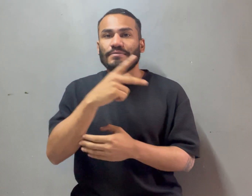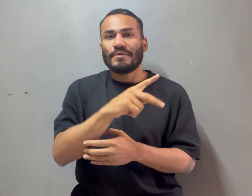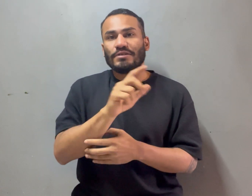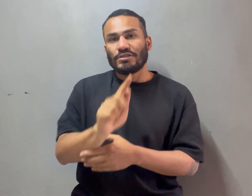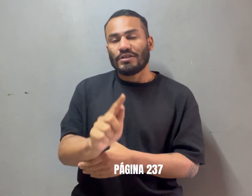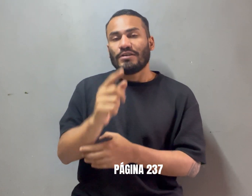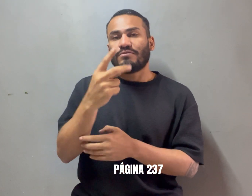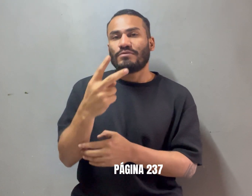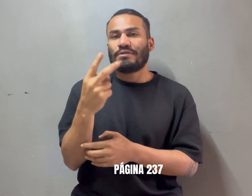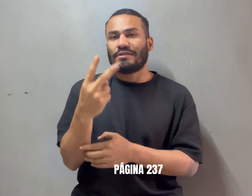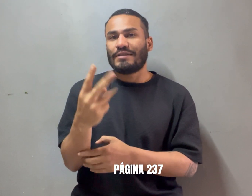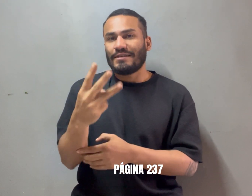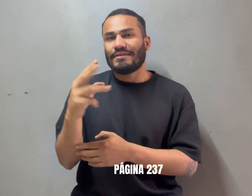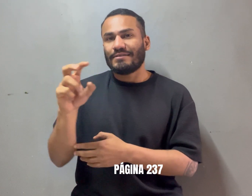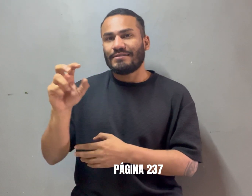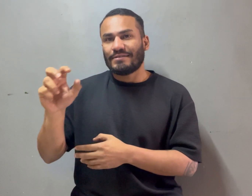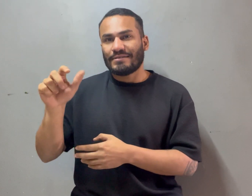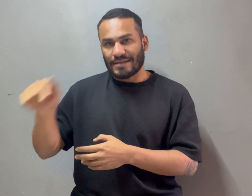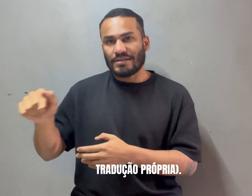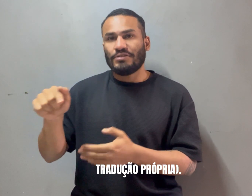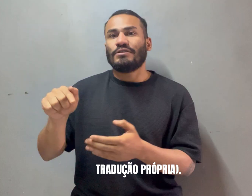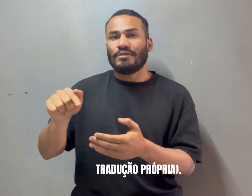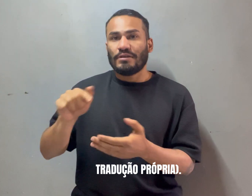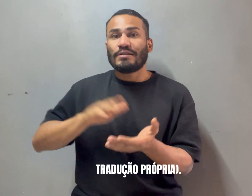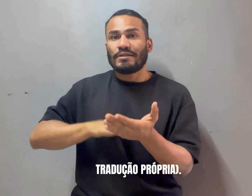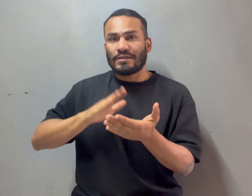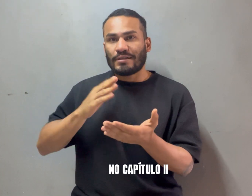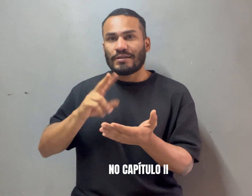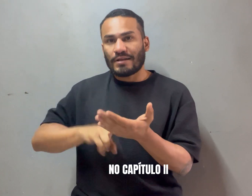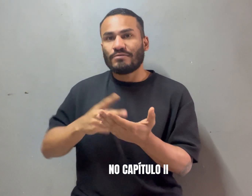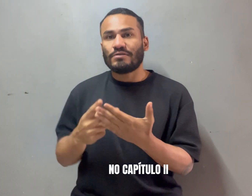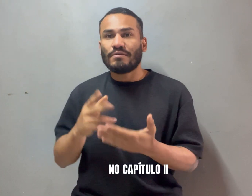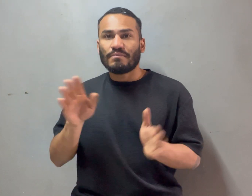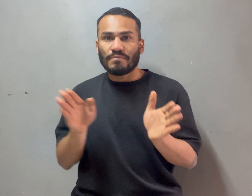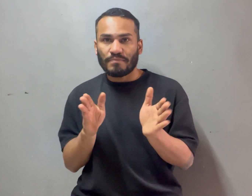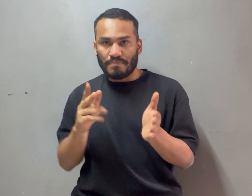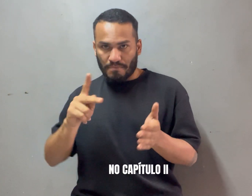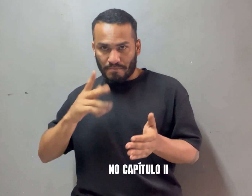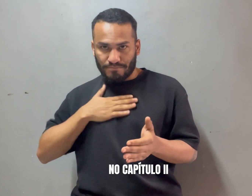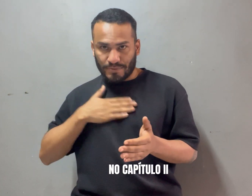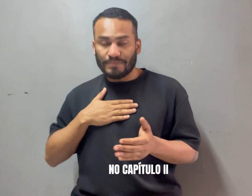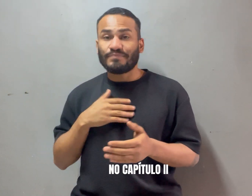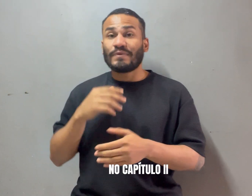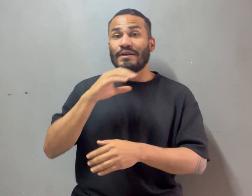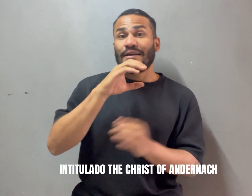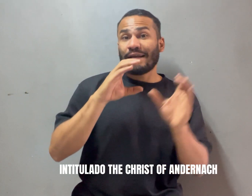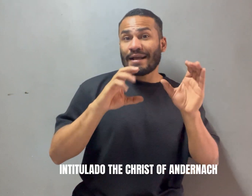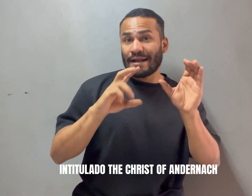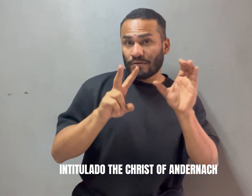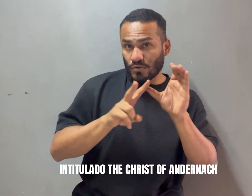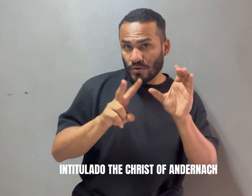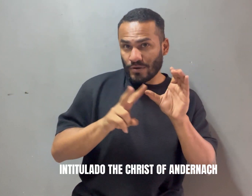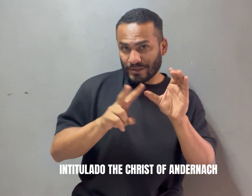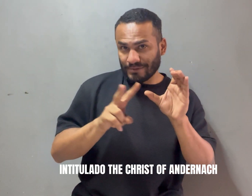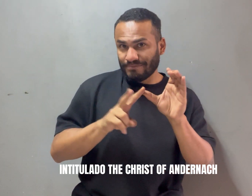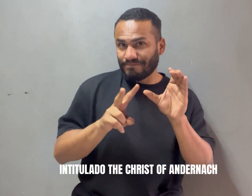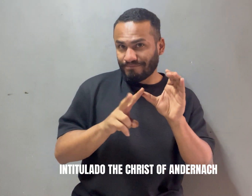1843, página 237, tradução própria. No capítulo 2, intitulado The Christ